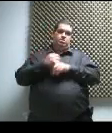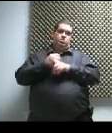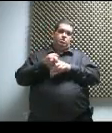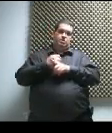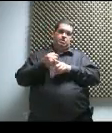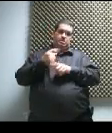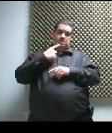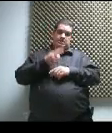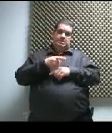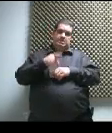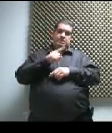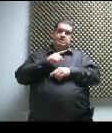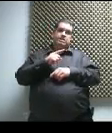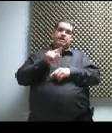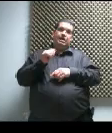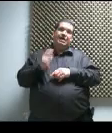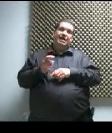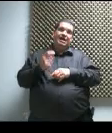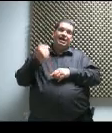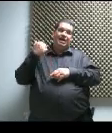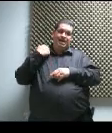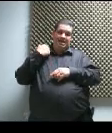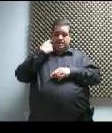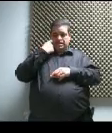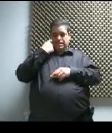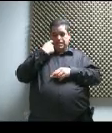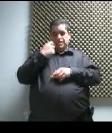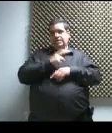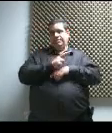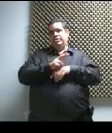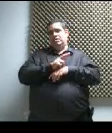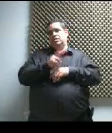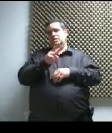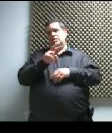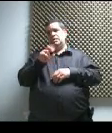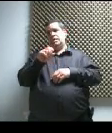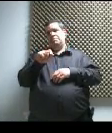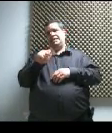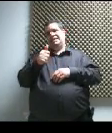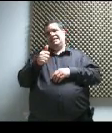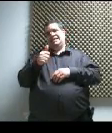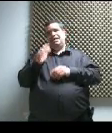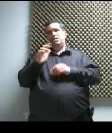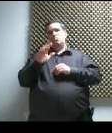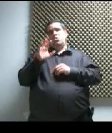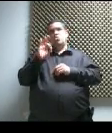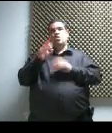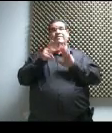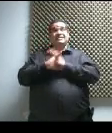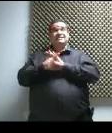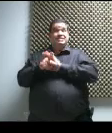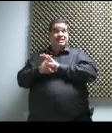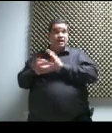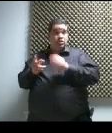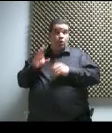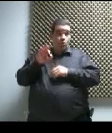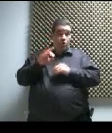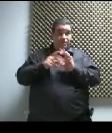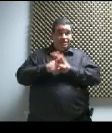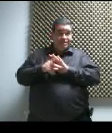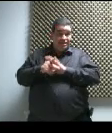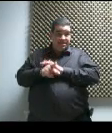ahorita, como decía, hablaba con Alex, hablaba ahorita sobre Vieques. el 2010 hubo nueve asesinatos, nueve